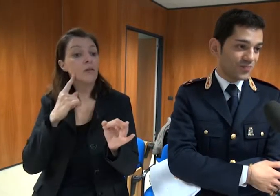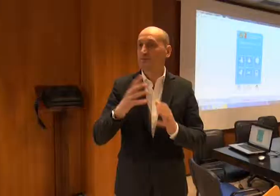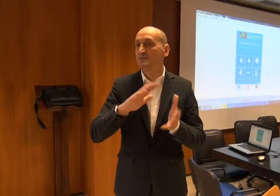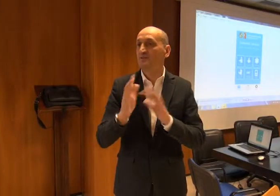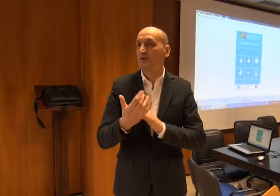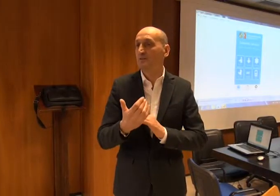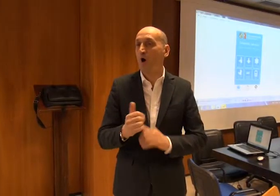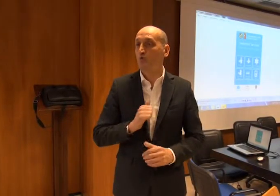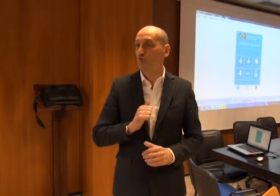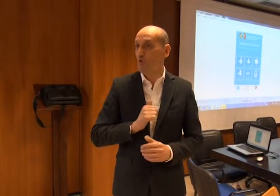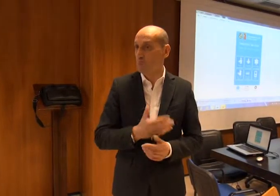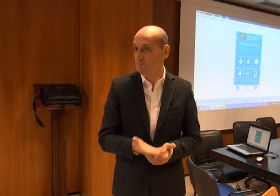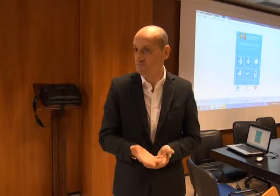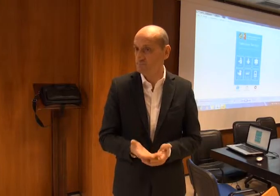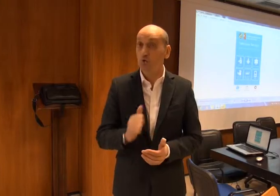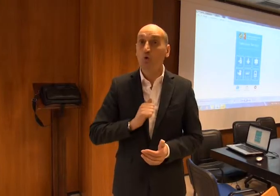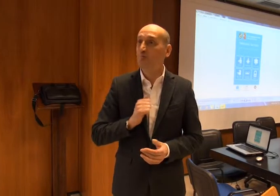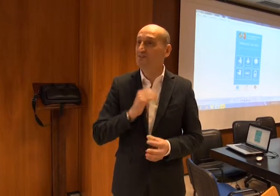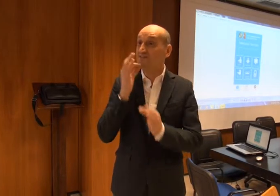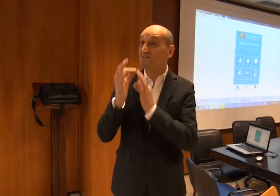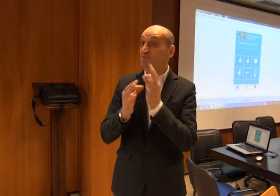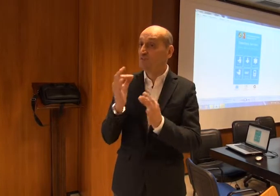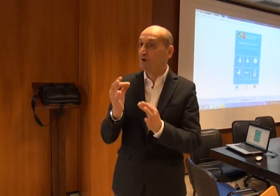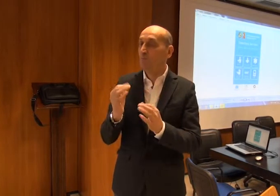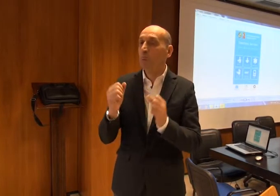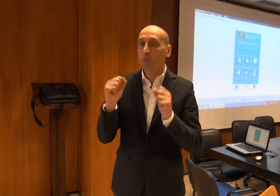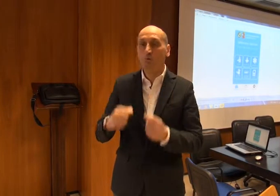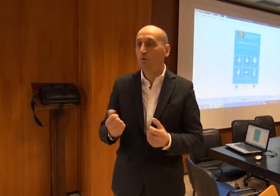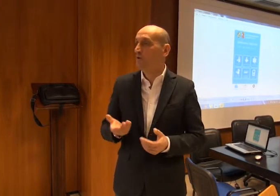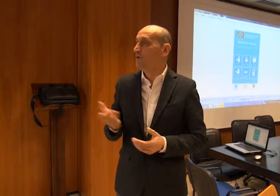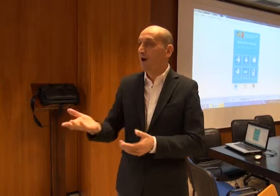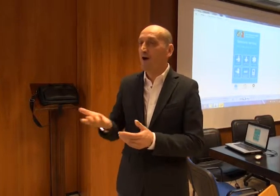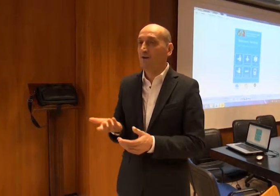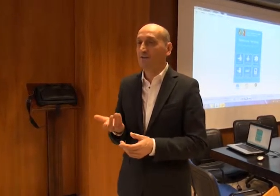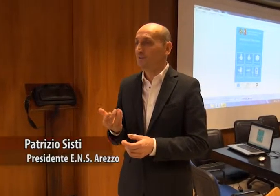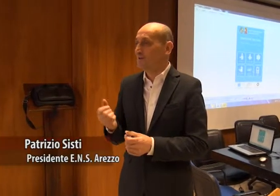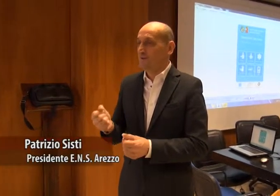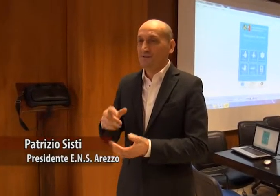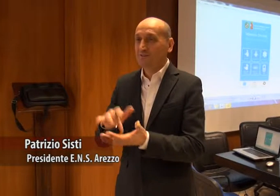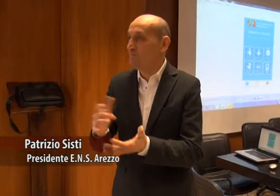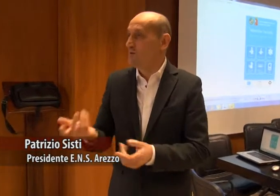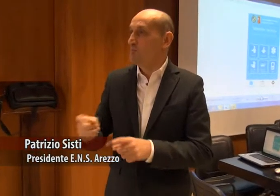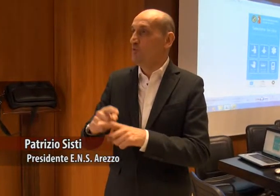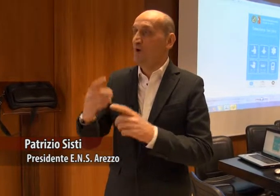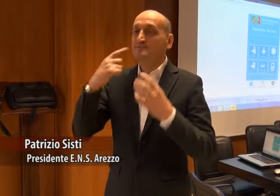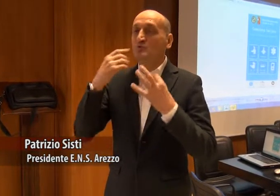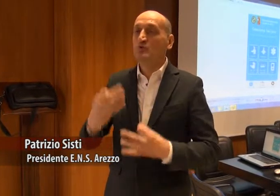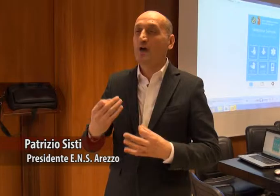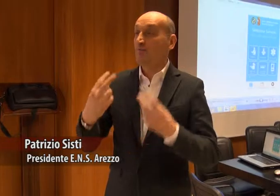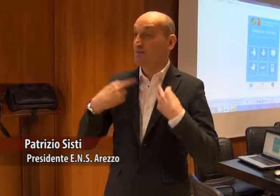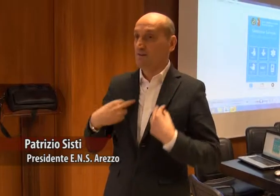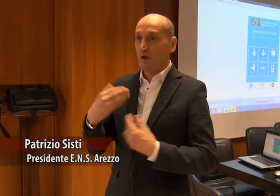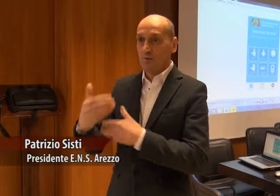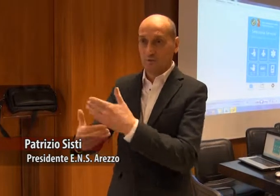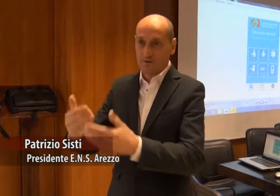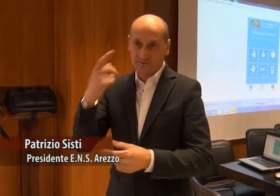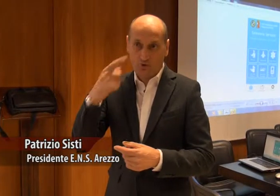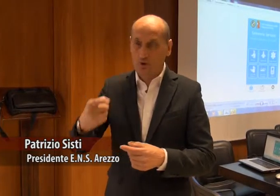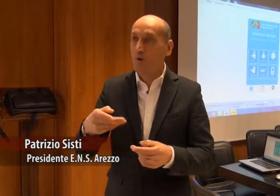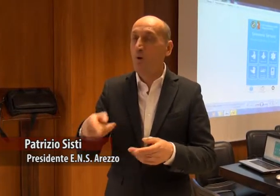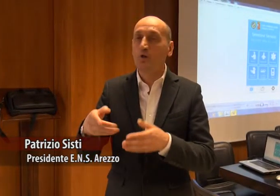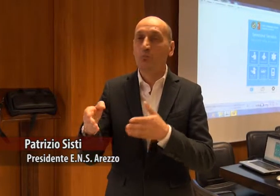le persone sorde sono molto contente di questo progetto perché da loro un autonomia e un'accessibilità in situazioni di